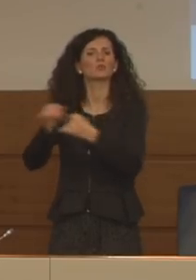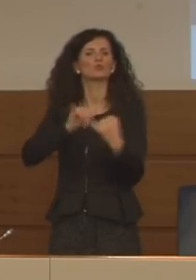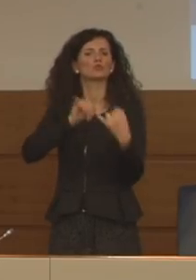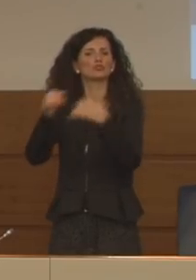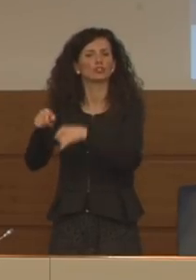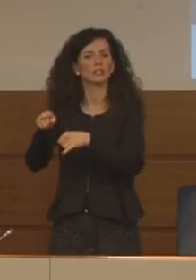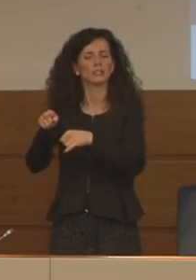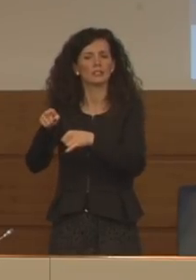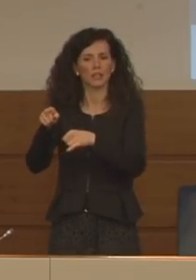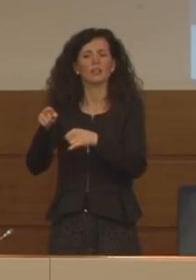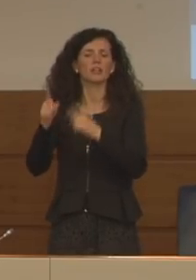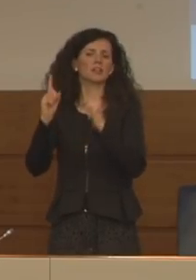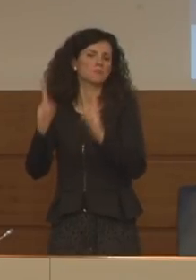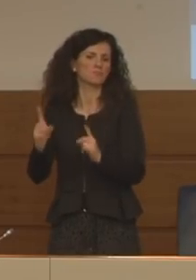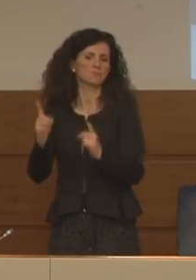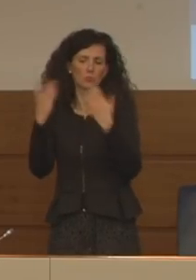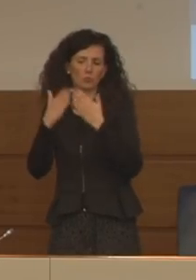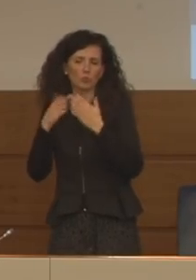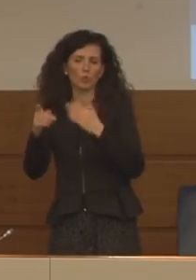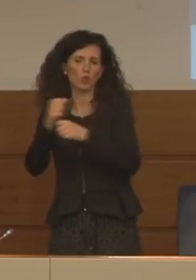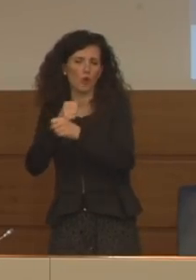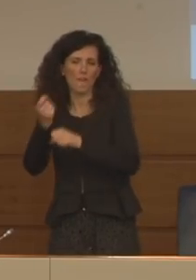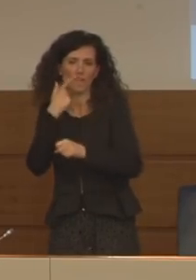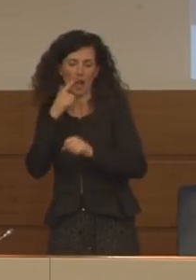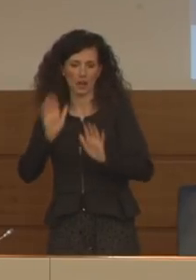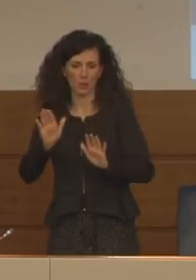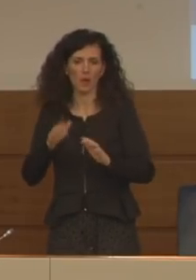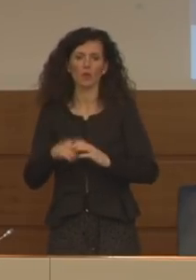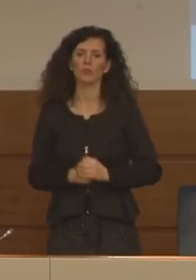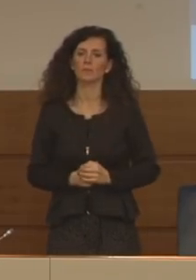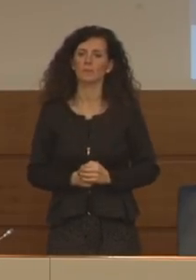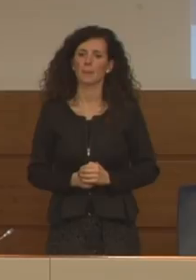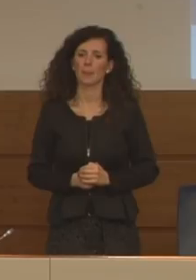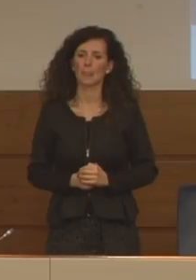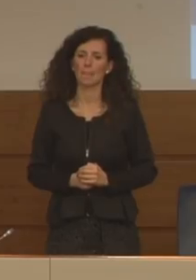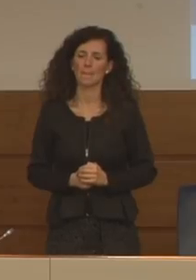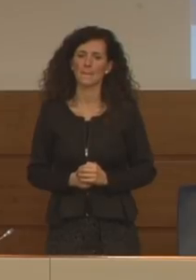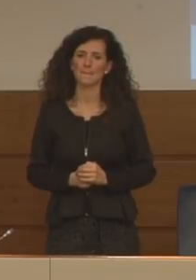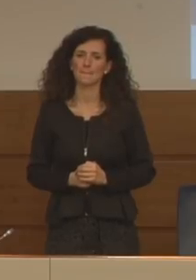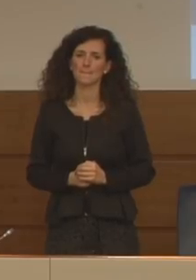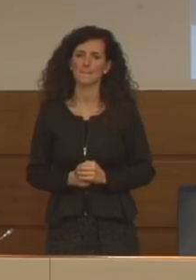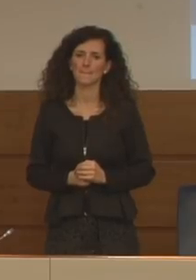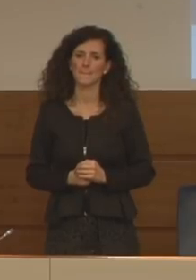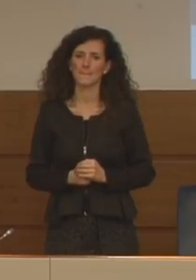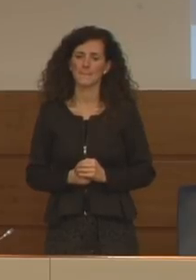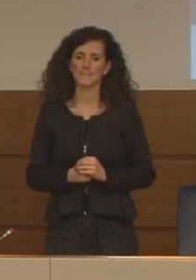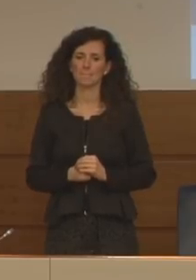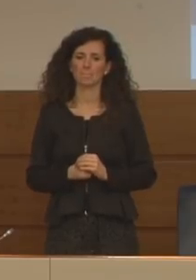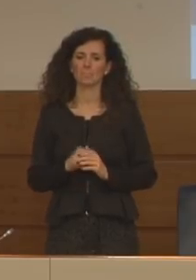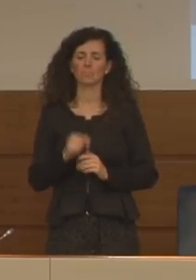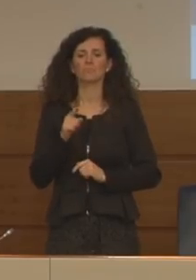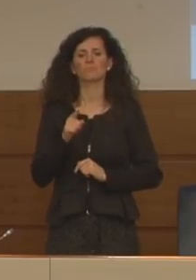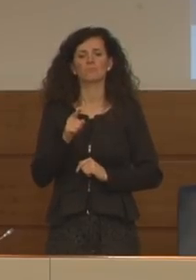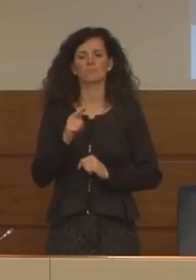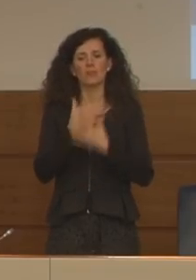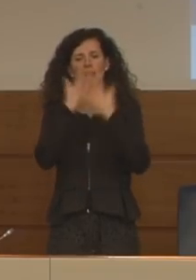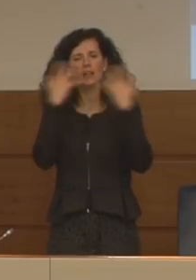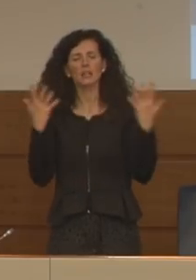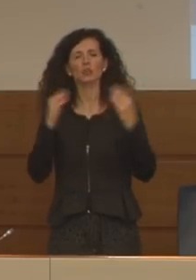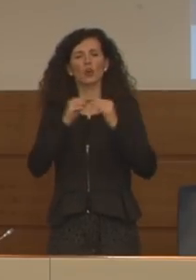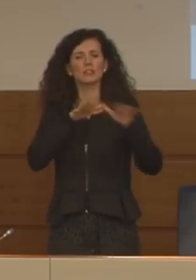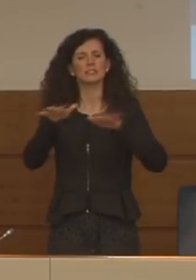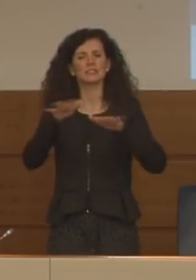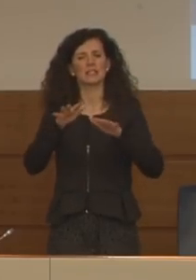ricette si sono inoltre chiarite le posizioni a carico del sistema sanitario nazionale